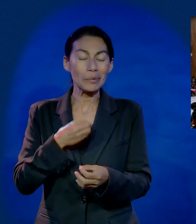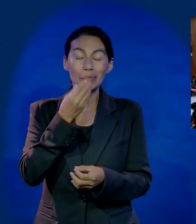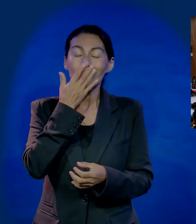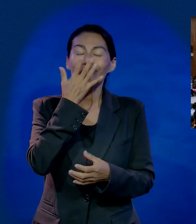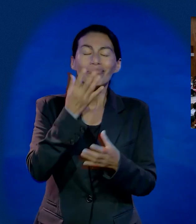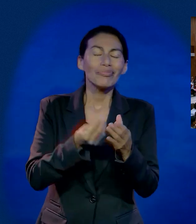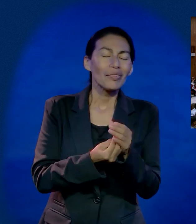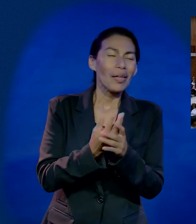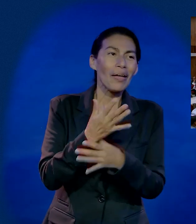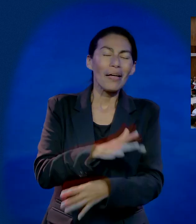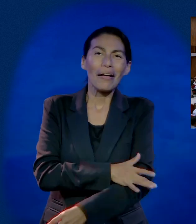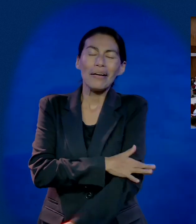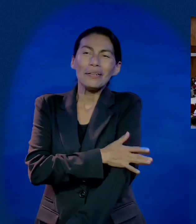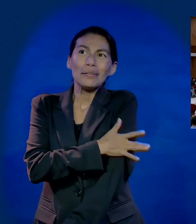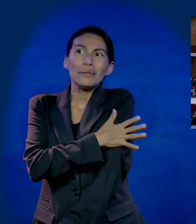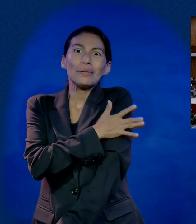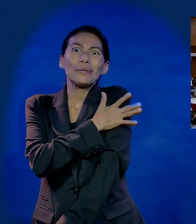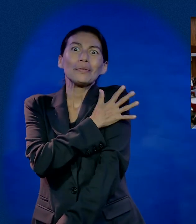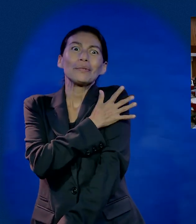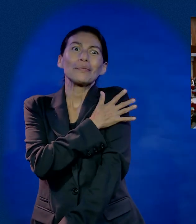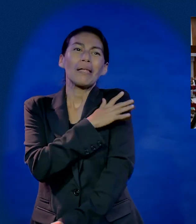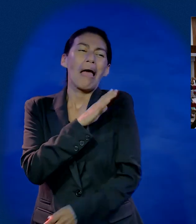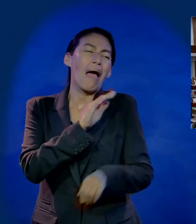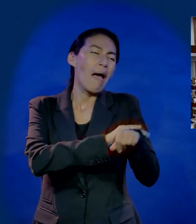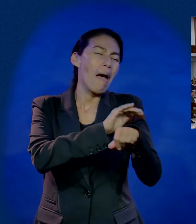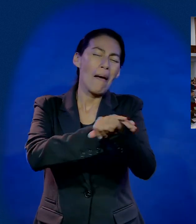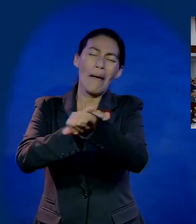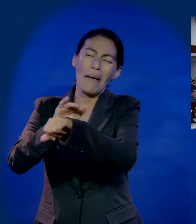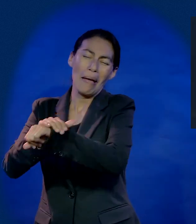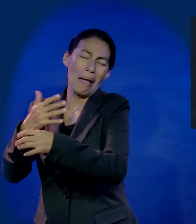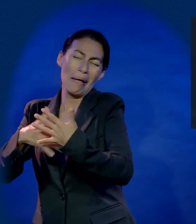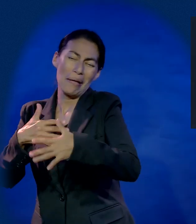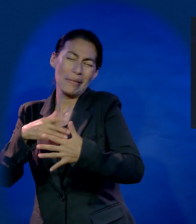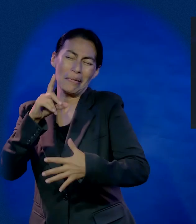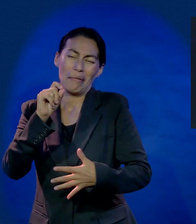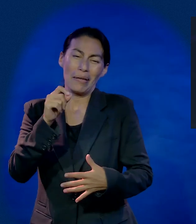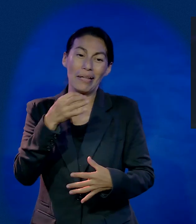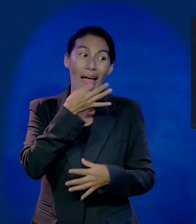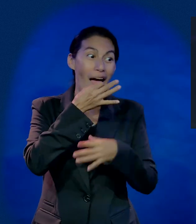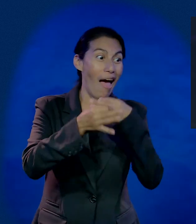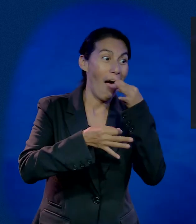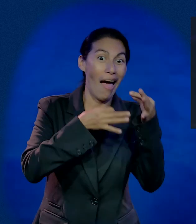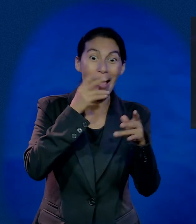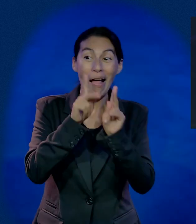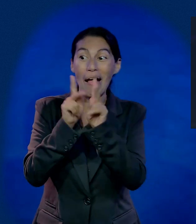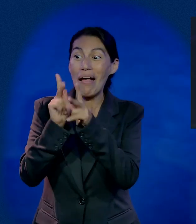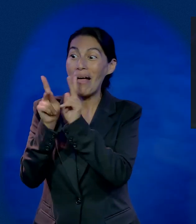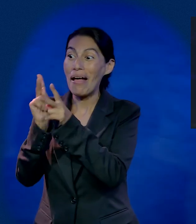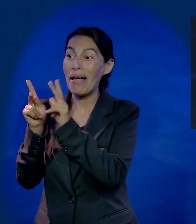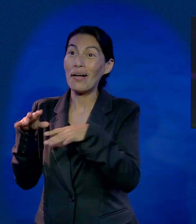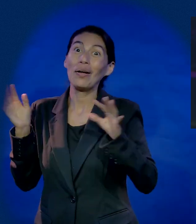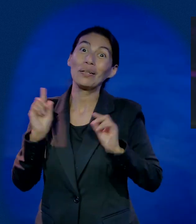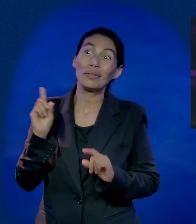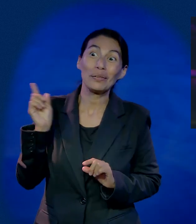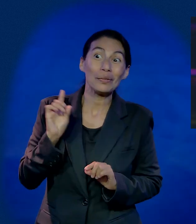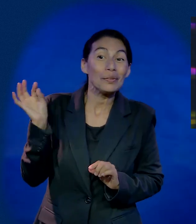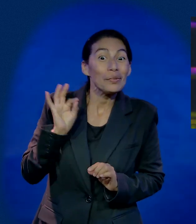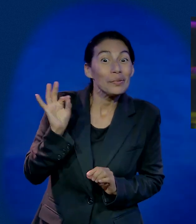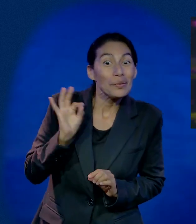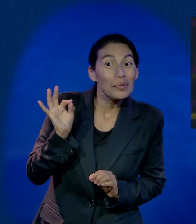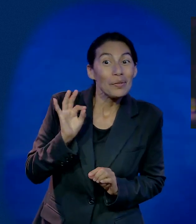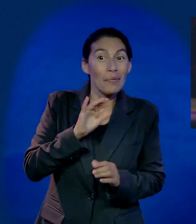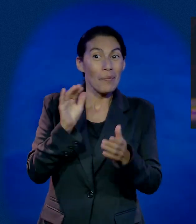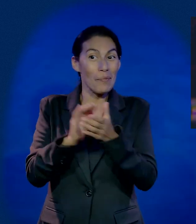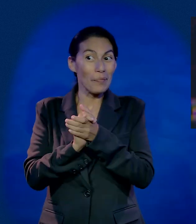alistándose y va a comprar un nuevo perfume y va a estar emocionada y le va a contar a unas cuantas amigas, unas 15, 20, pues, oye, a